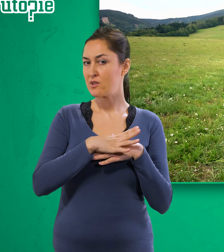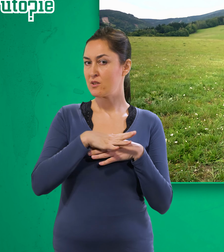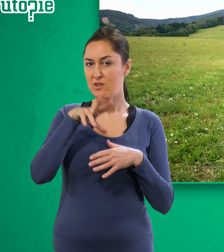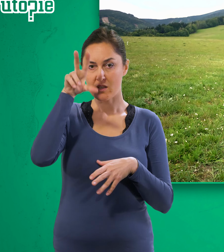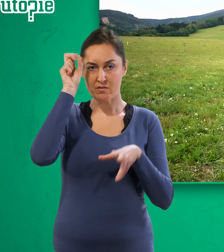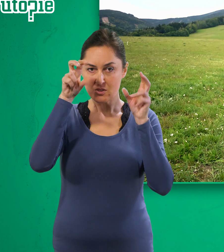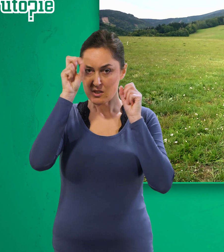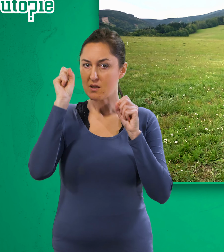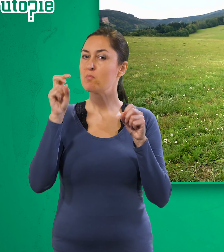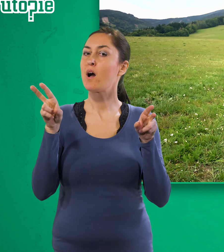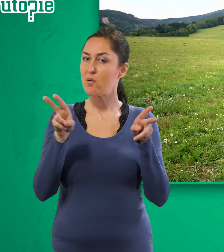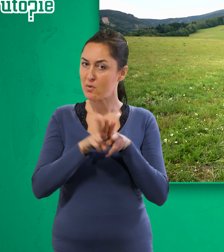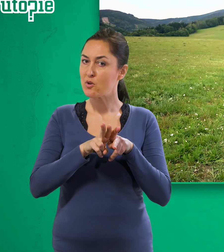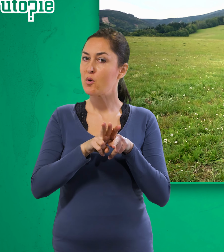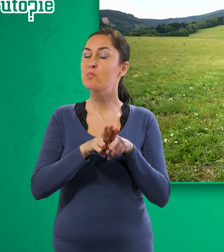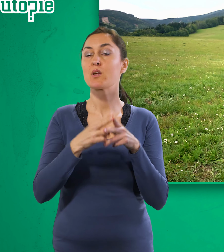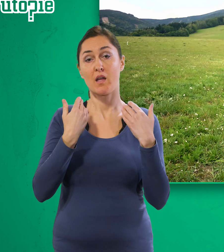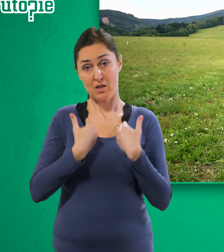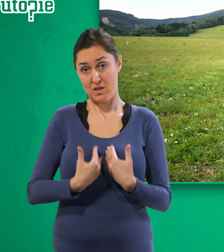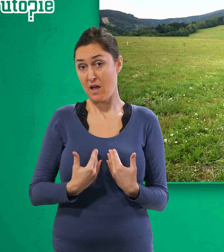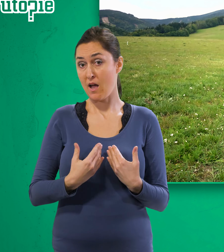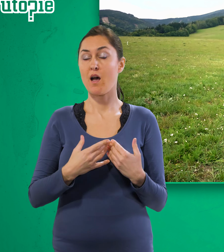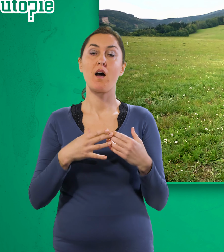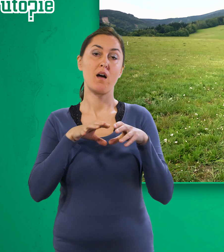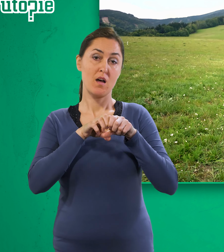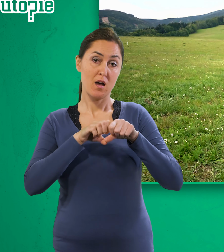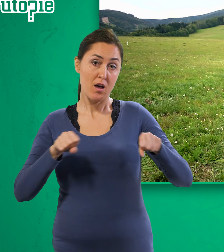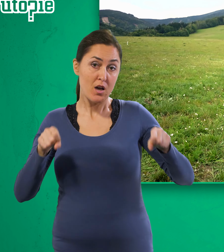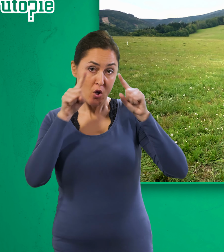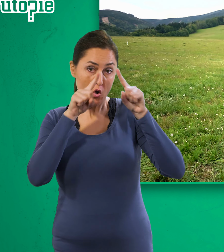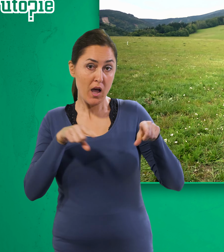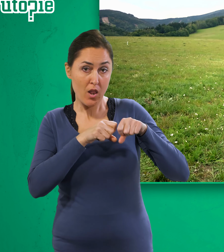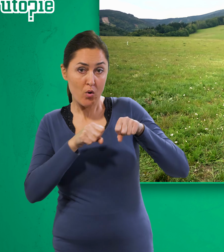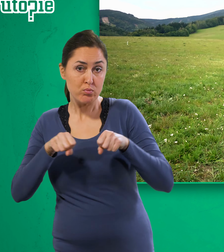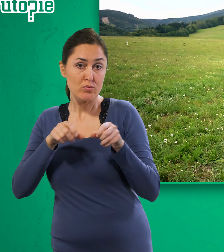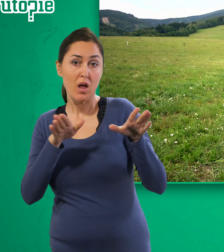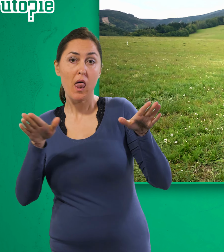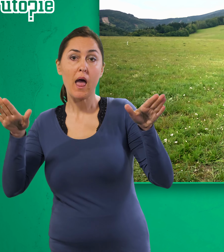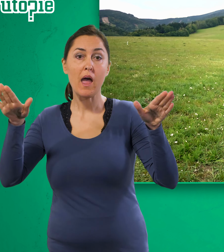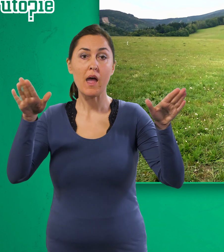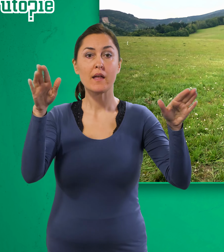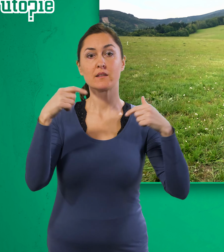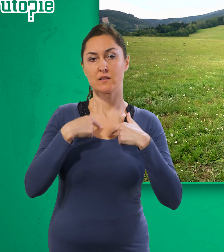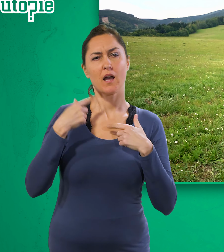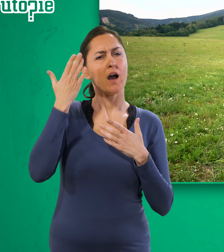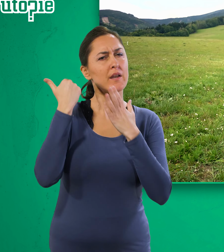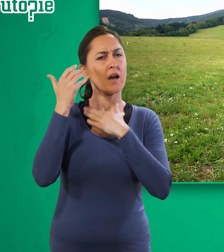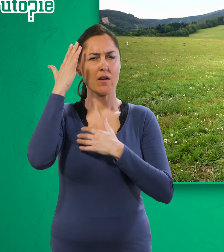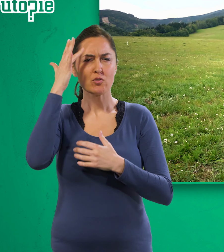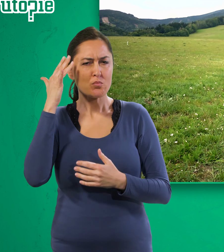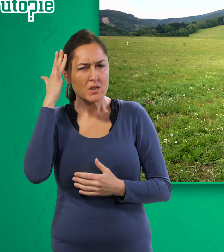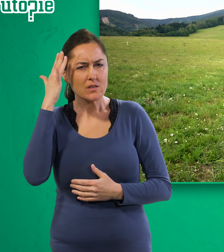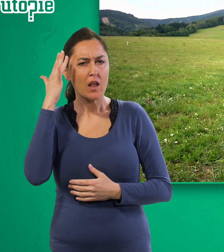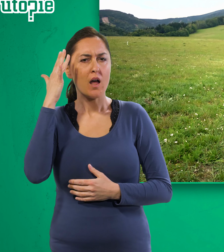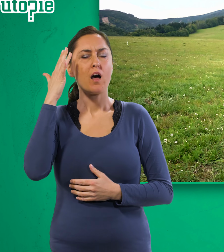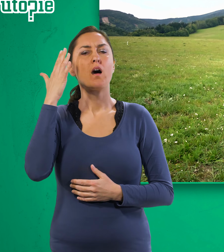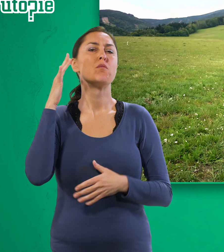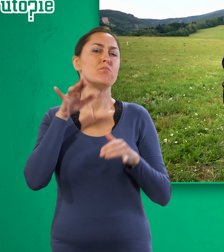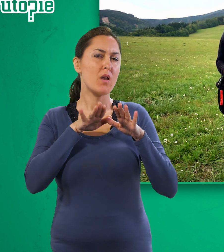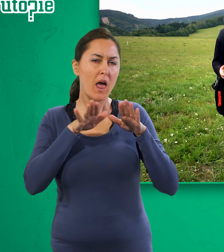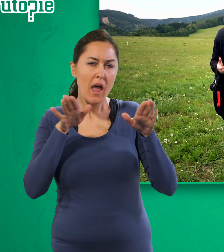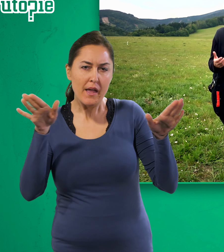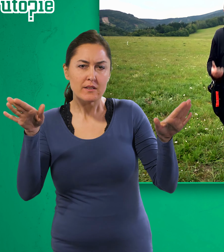něco podobného jako pro mě létání na rogale. Já jsem spoustu let měl vůči létání